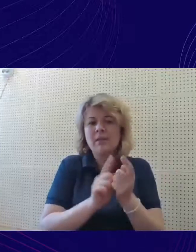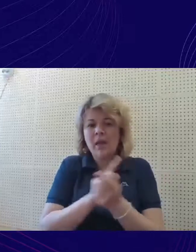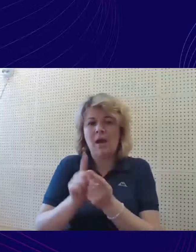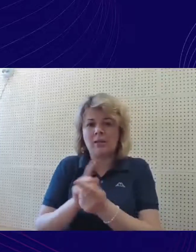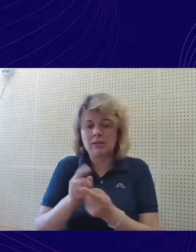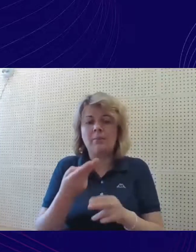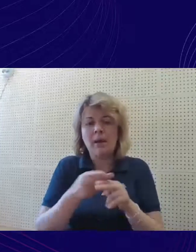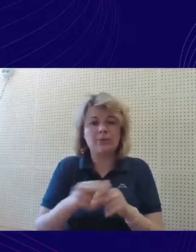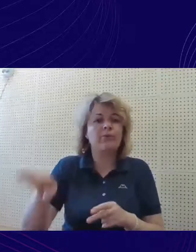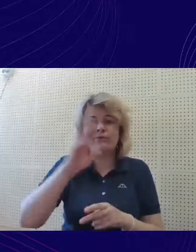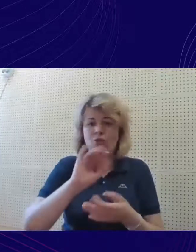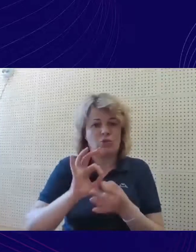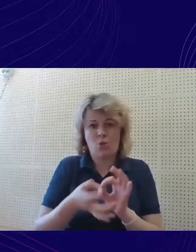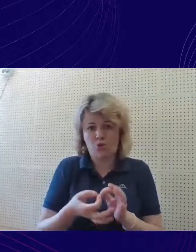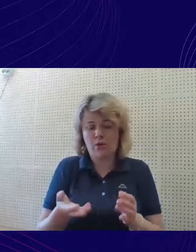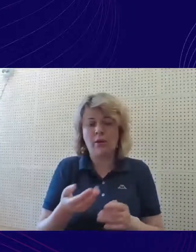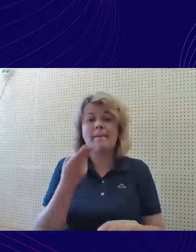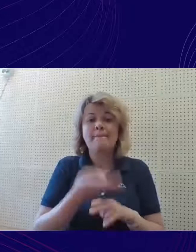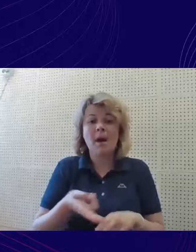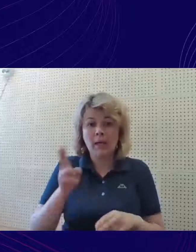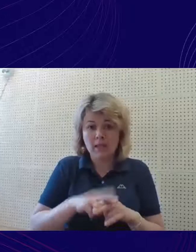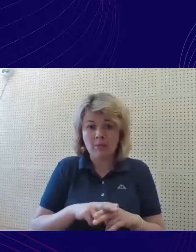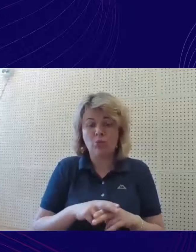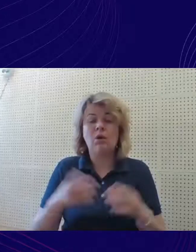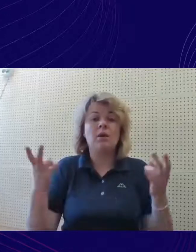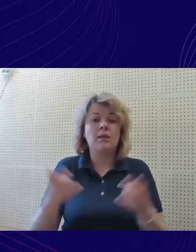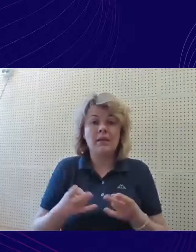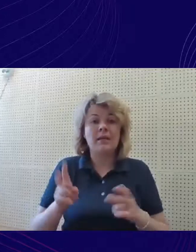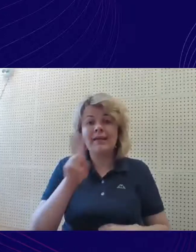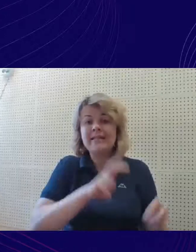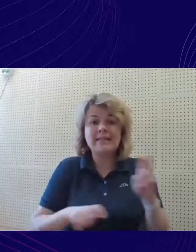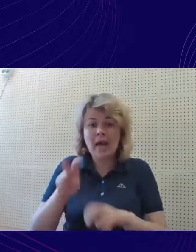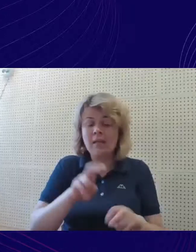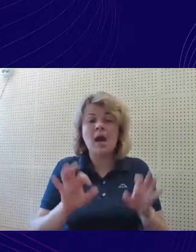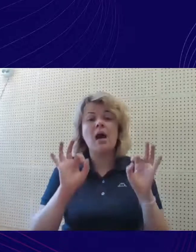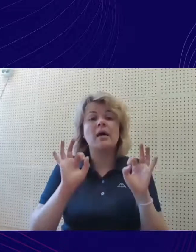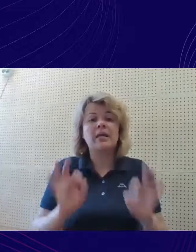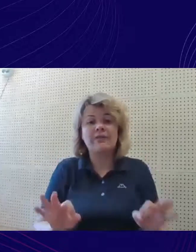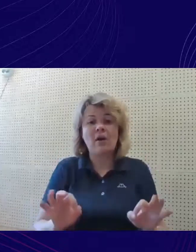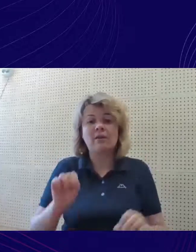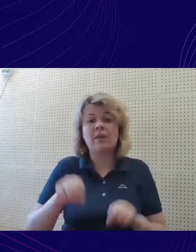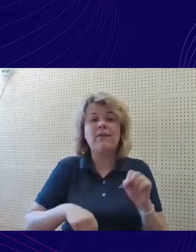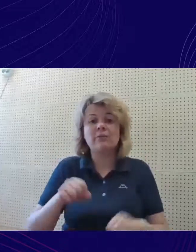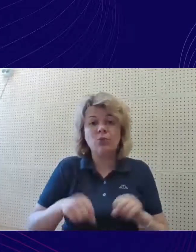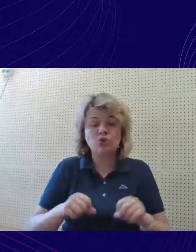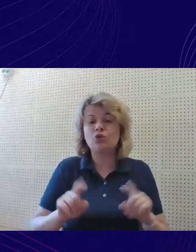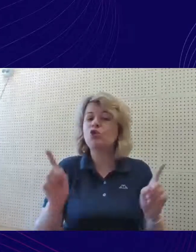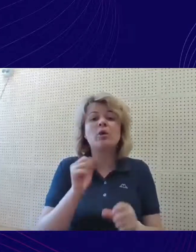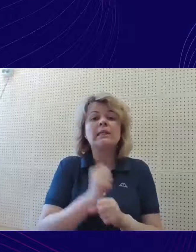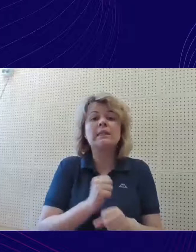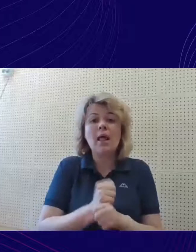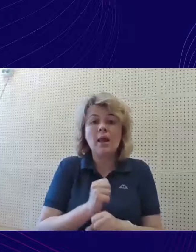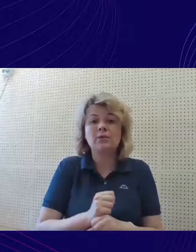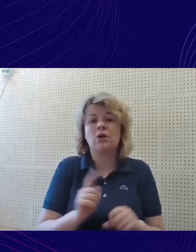сложно. И поэтому надо искать адекватные возможности, что сделать,